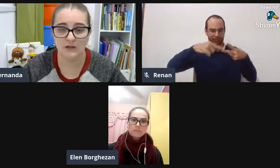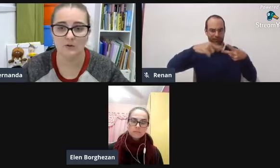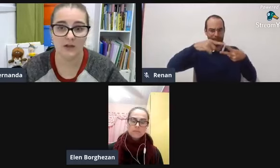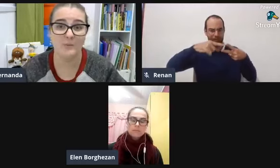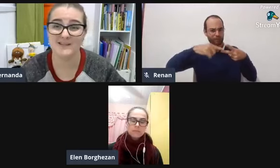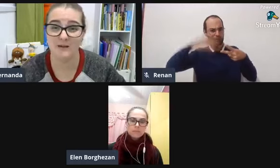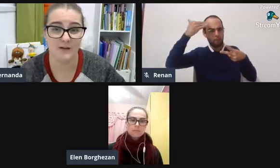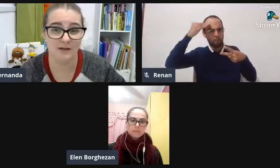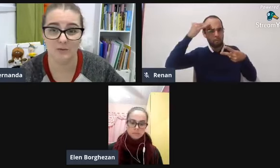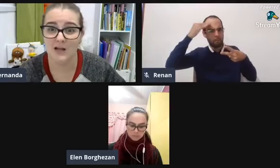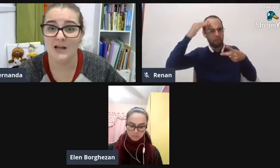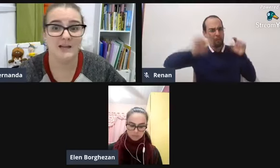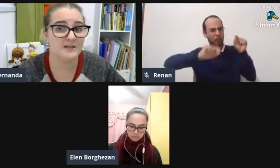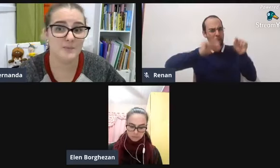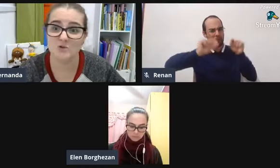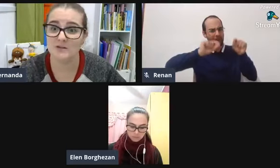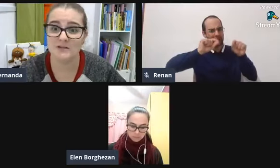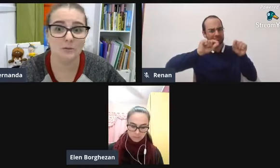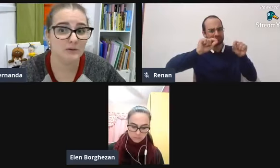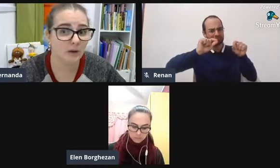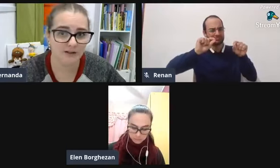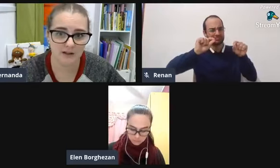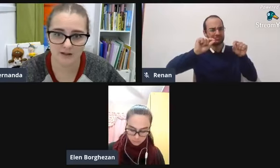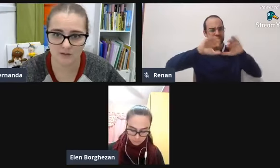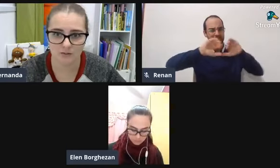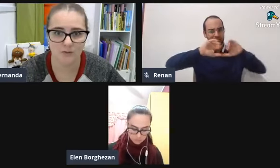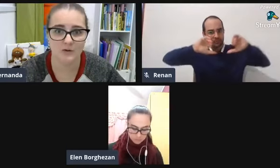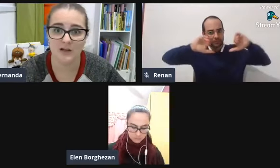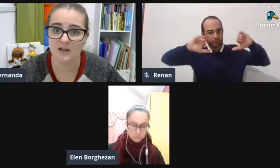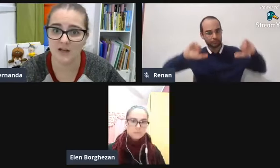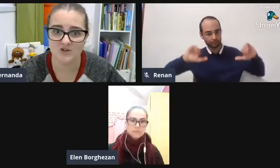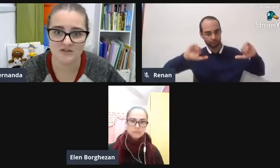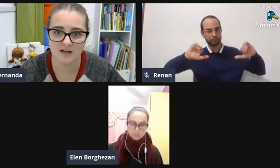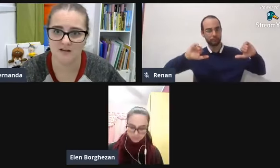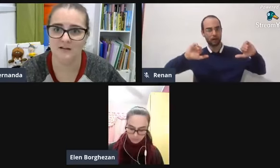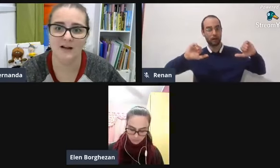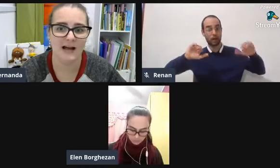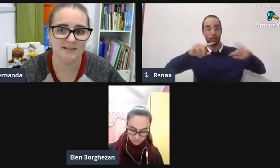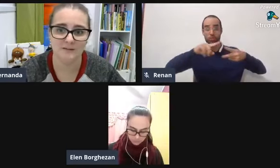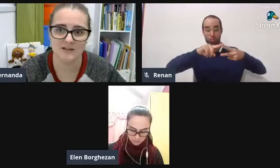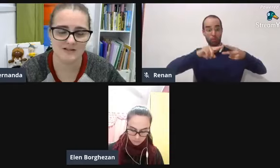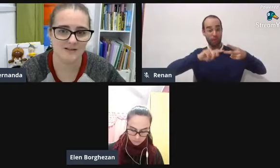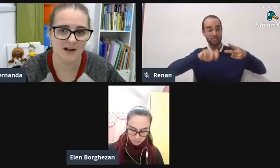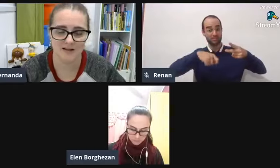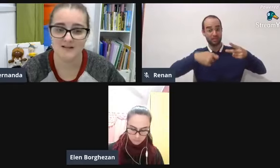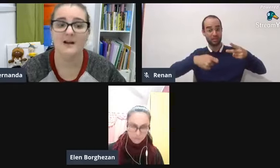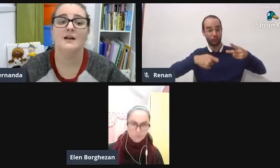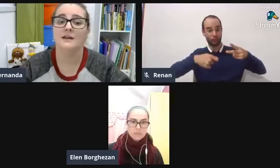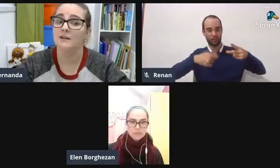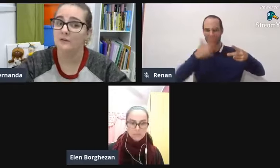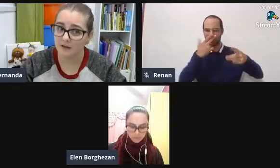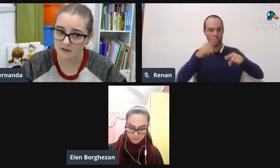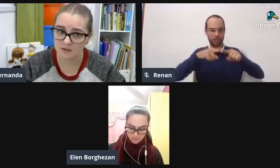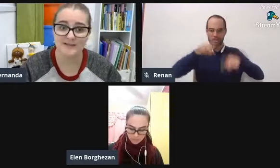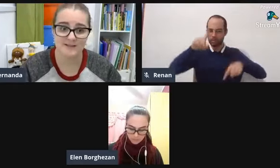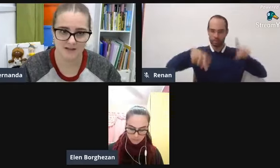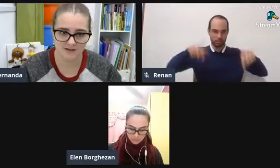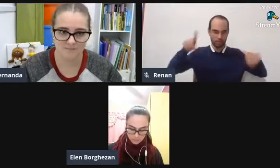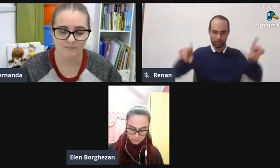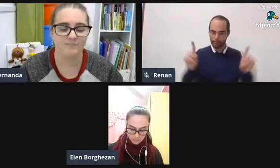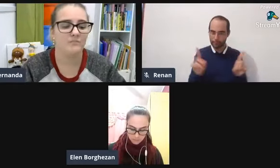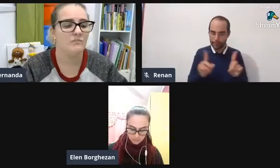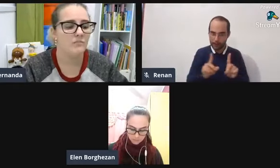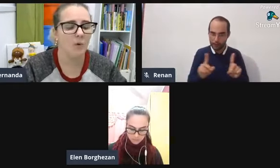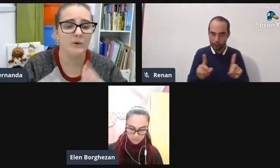significado. E eu tenho percebido que as pessoas não estão entendendo o que quer dizer cada um desses sinais e estão falando